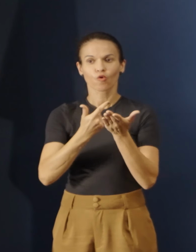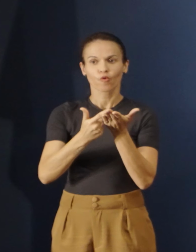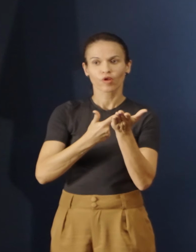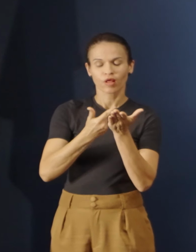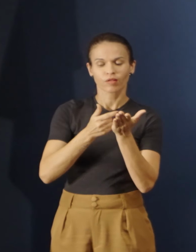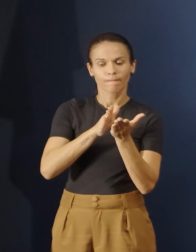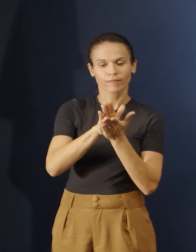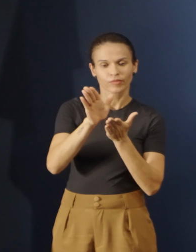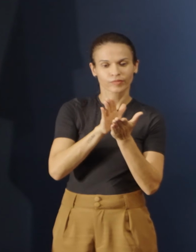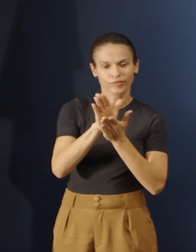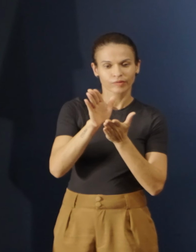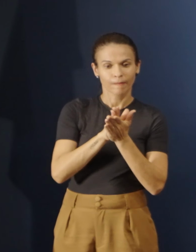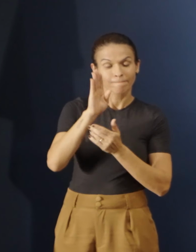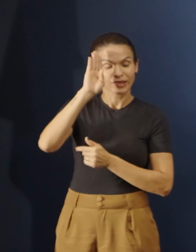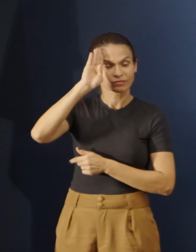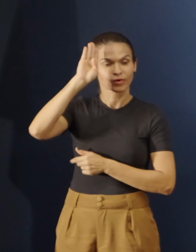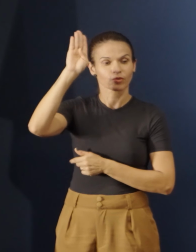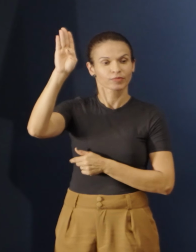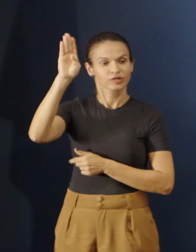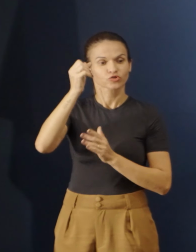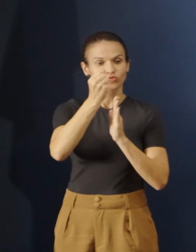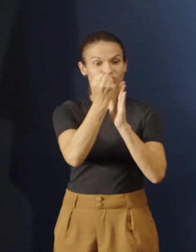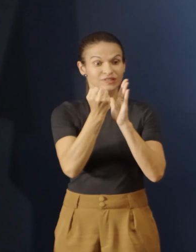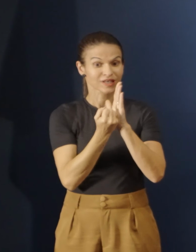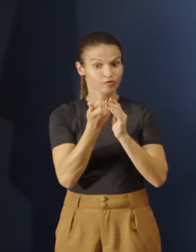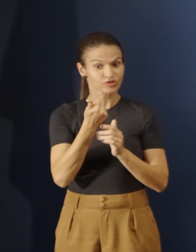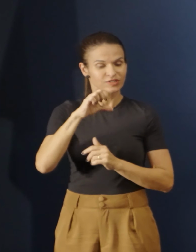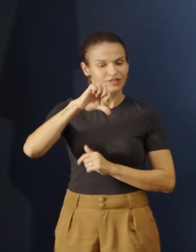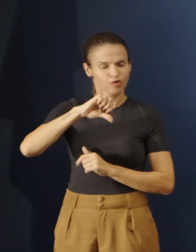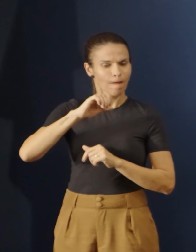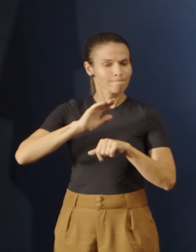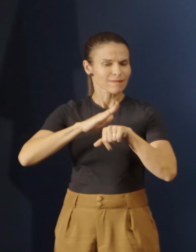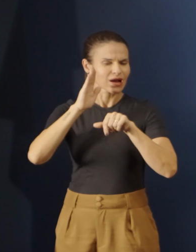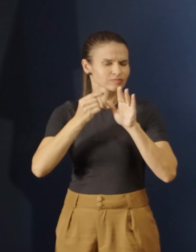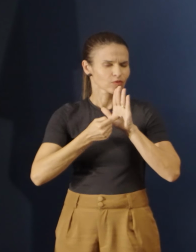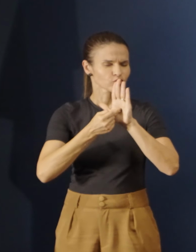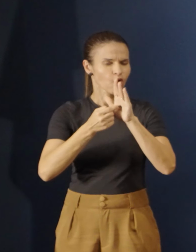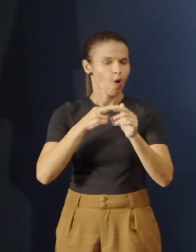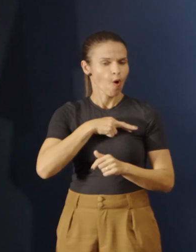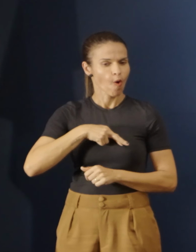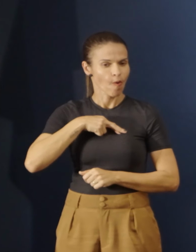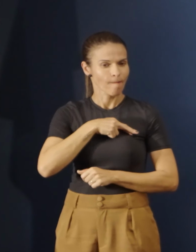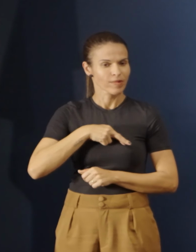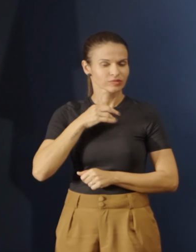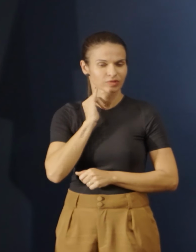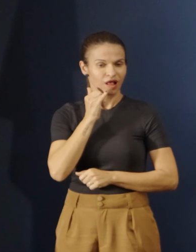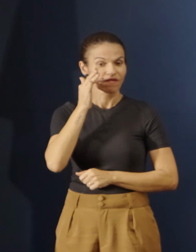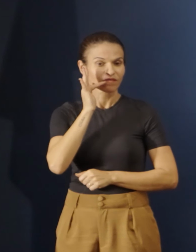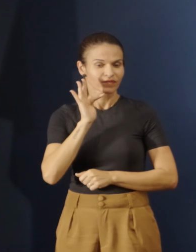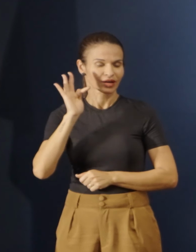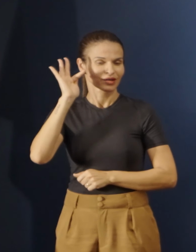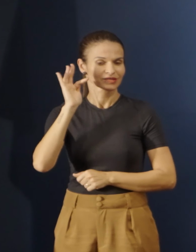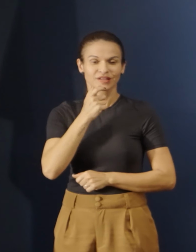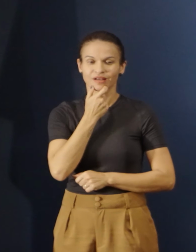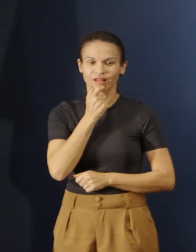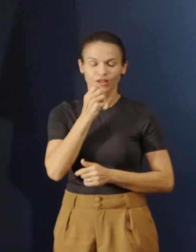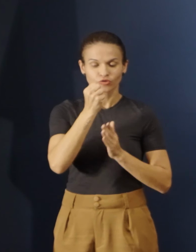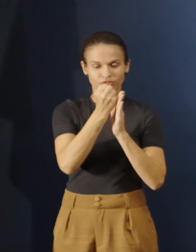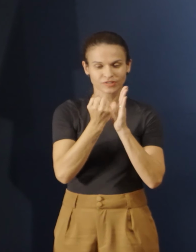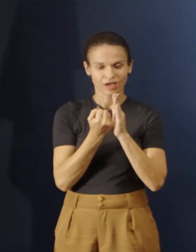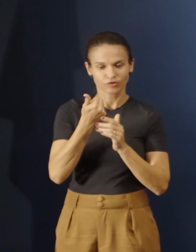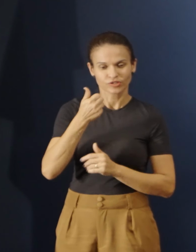publicados no XVIII, principalmente no século XIX, foi quando mais apareceram romances epistolares na França e na Inglaterra no século XIX, e